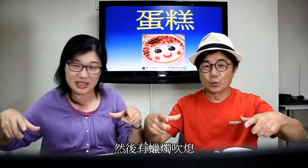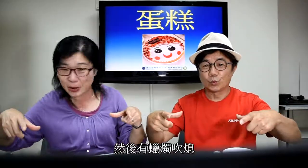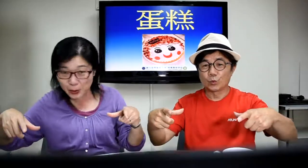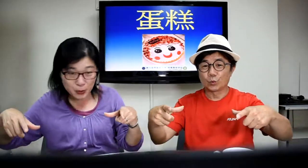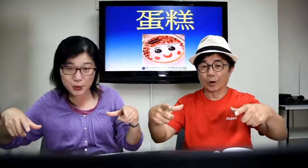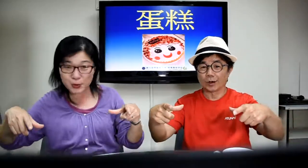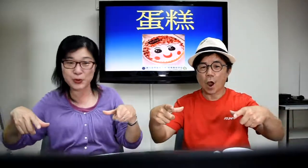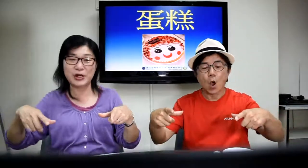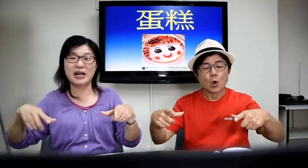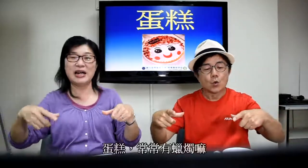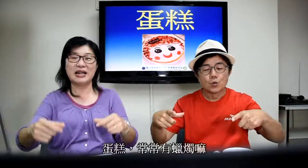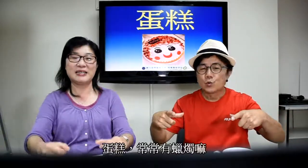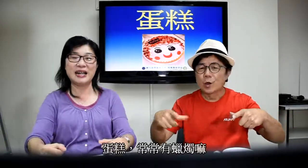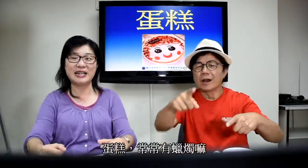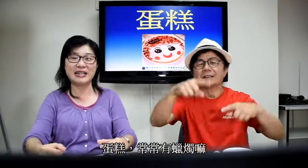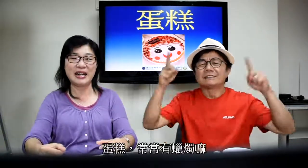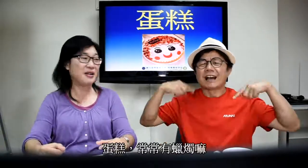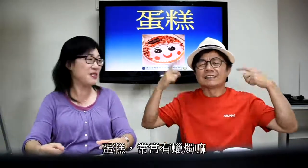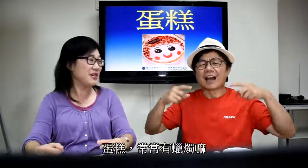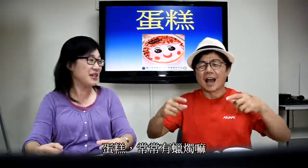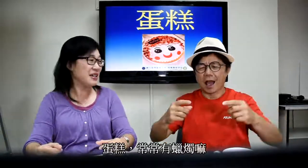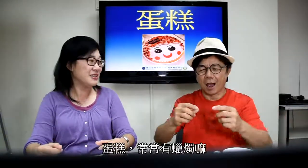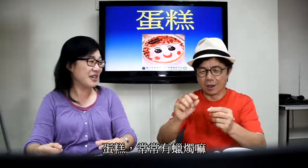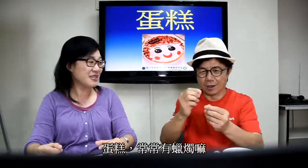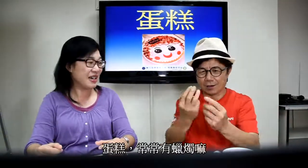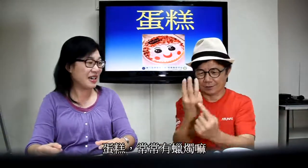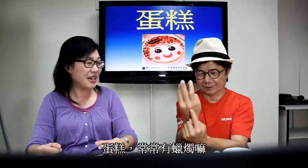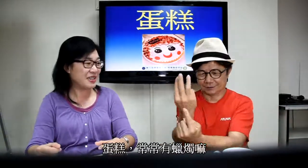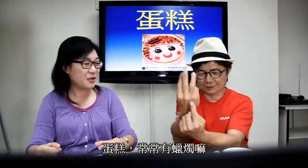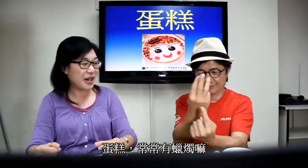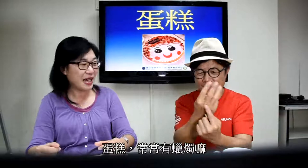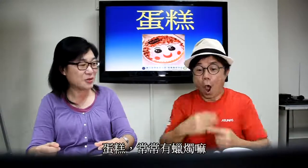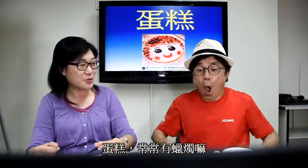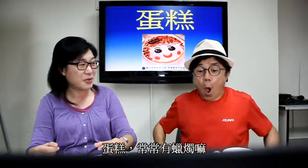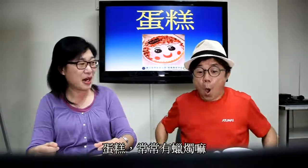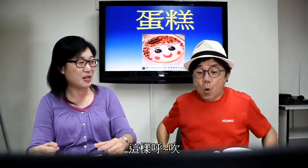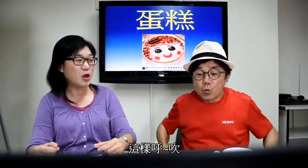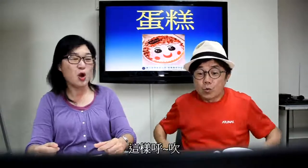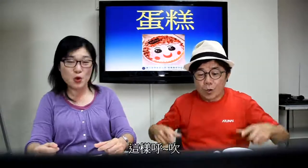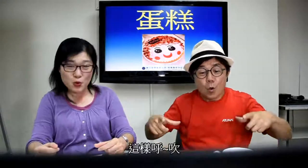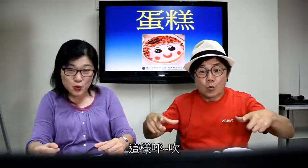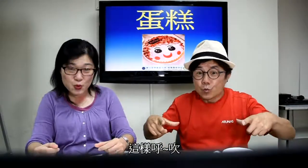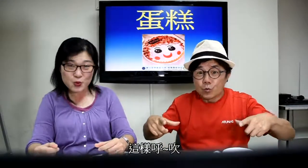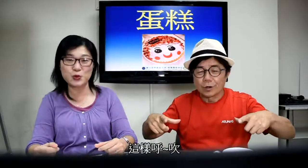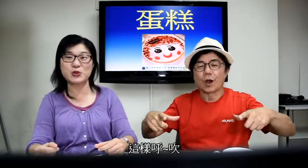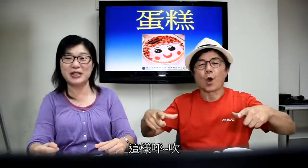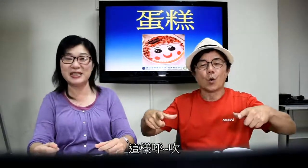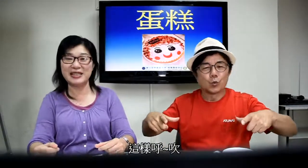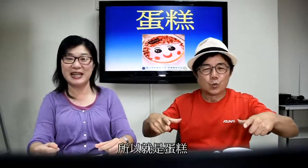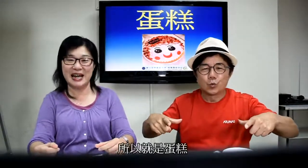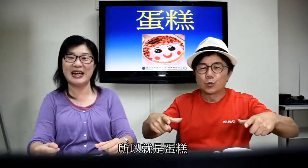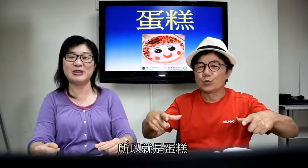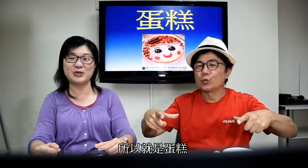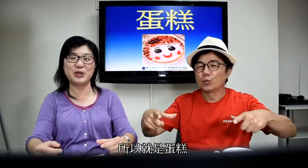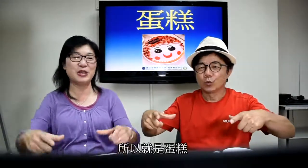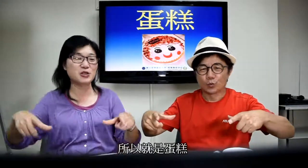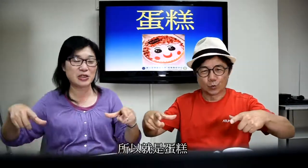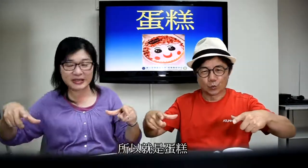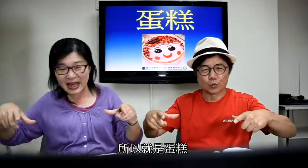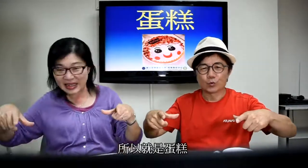蛋糕常常啊有蜡烛嘛，叫 吹，哎，所以就是蛋